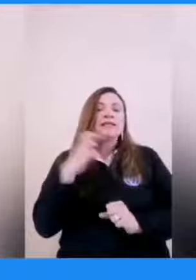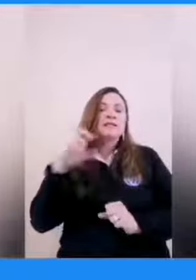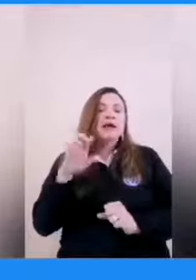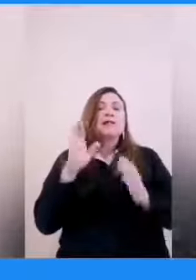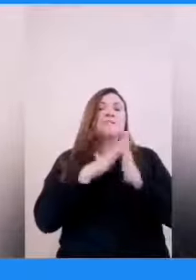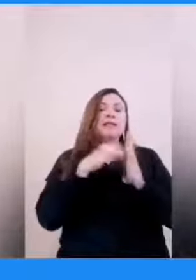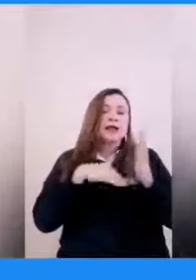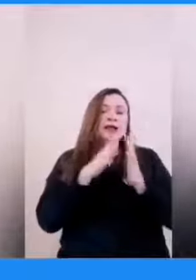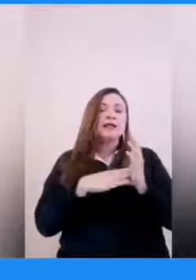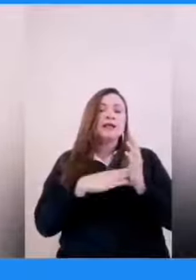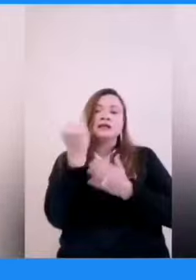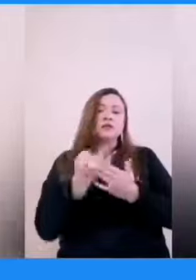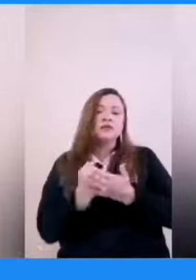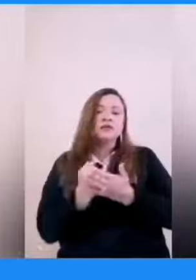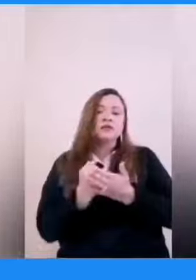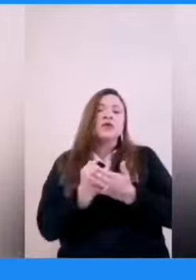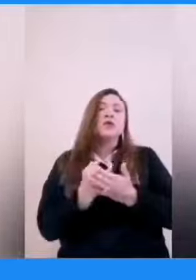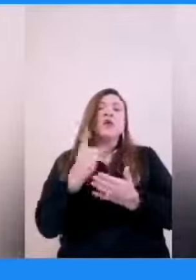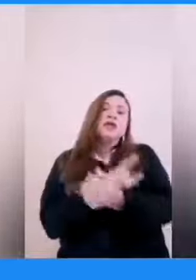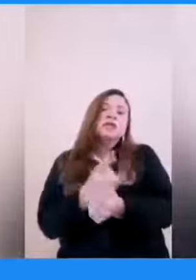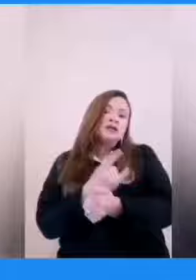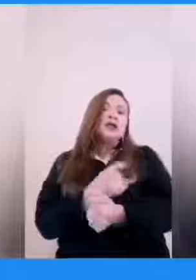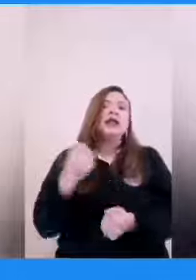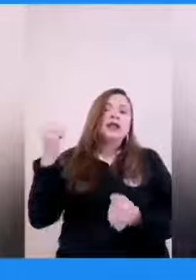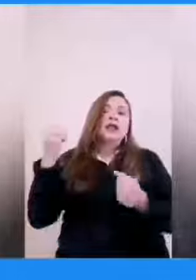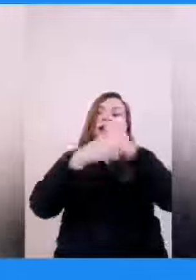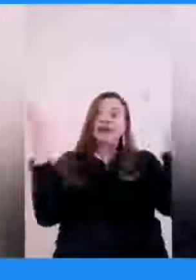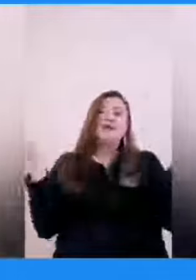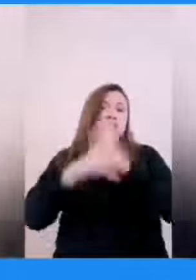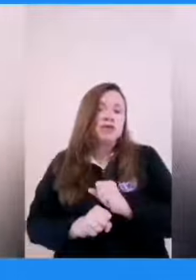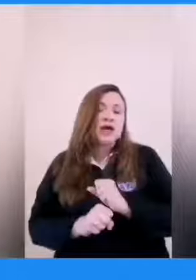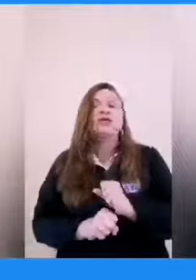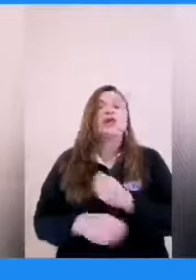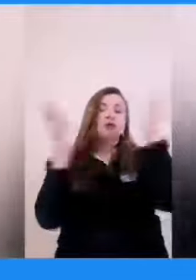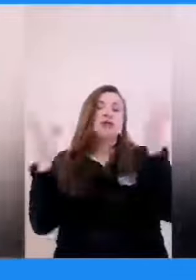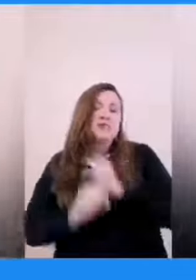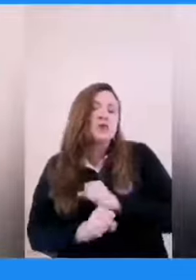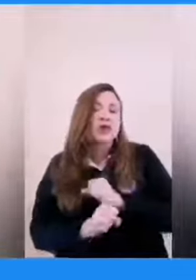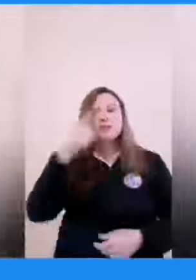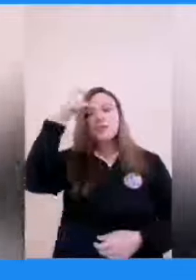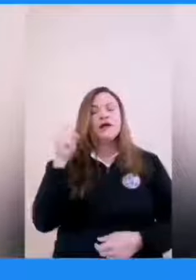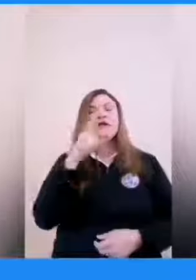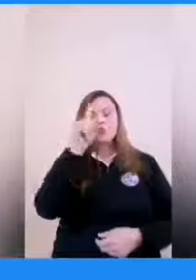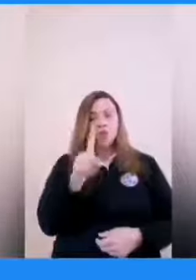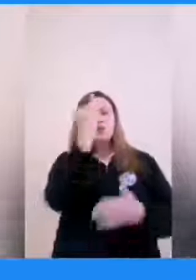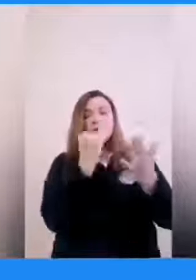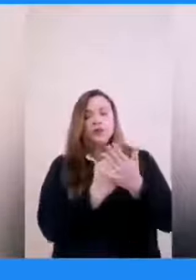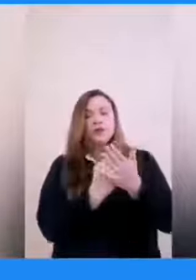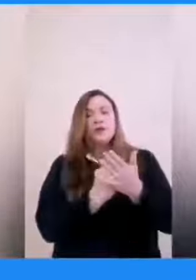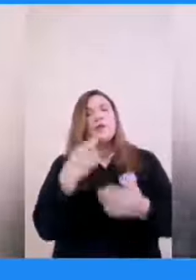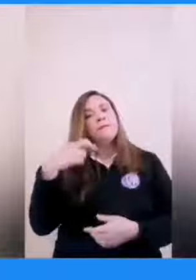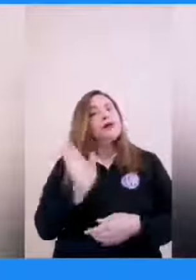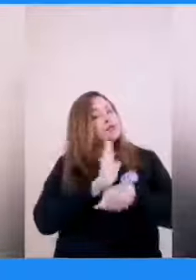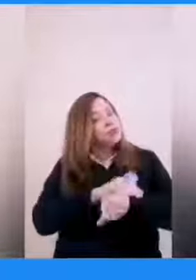es para pintar el dibujo utilizando la luz y las sombras vamos a trabajar único para después